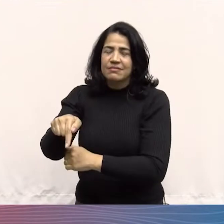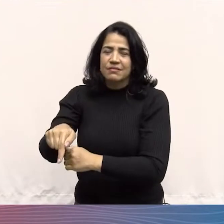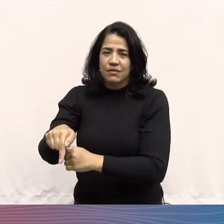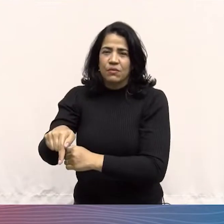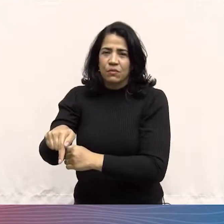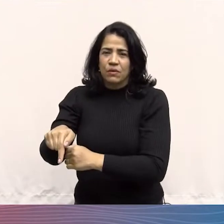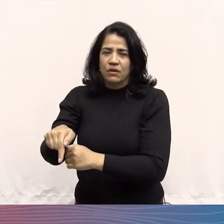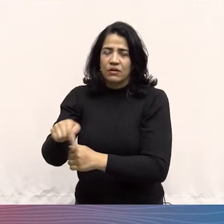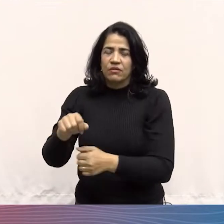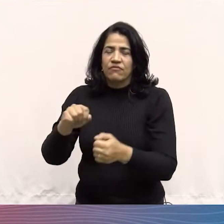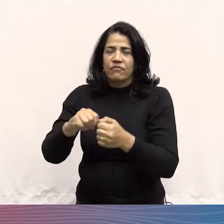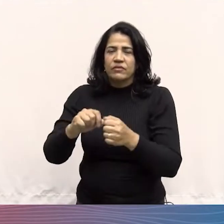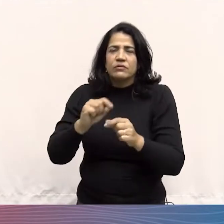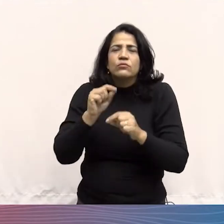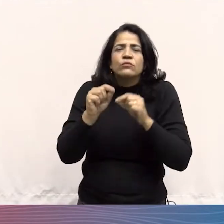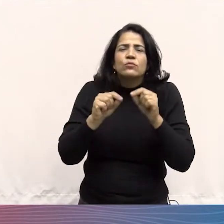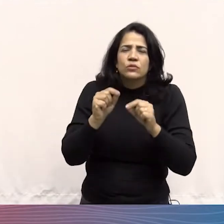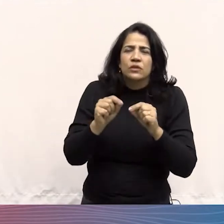com tijolos.